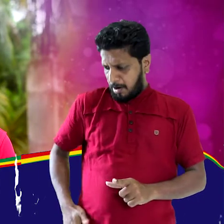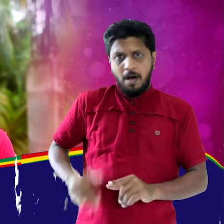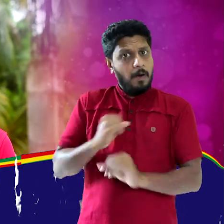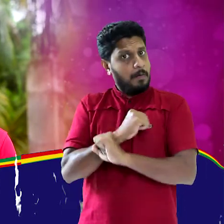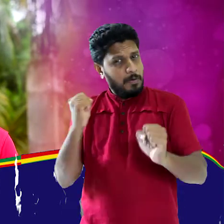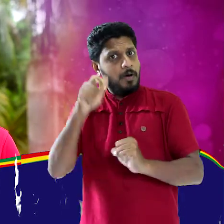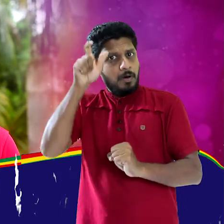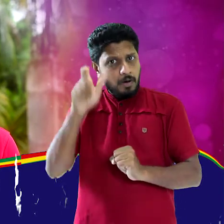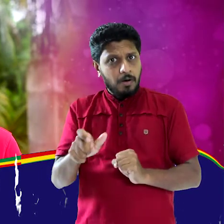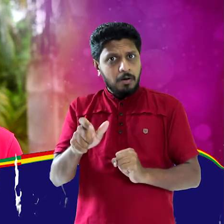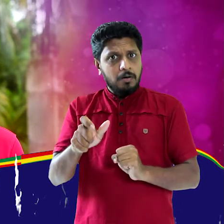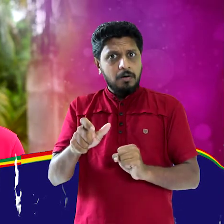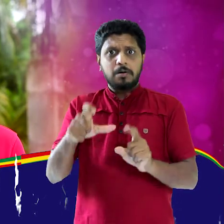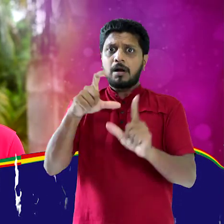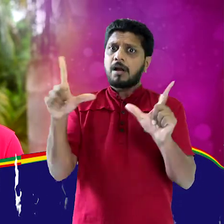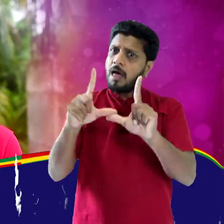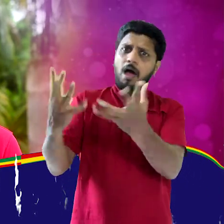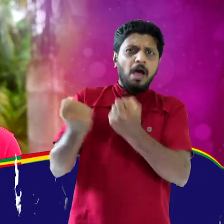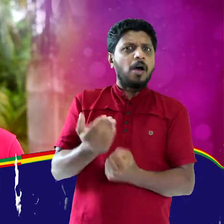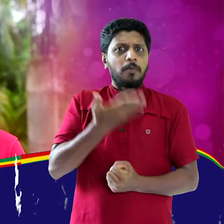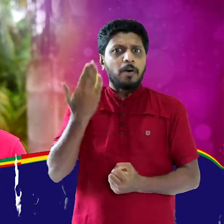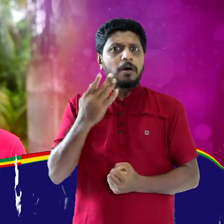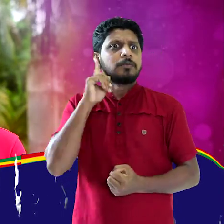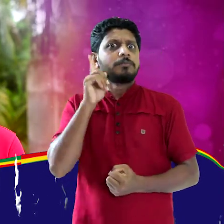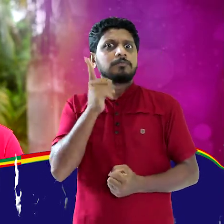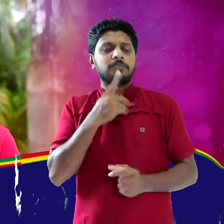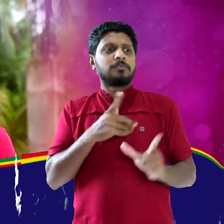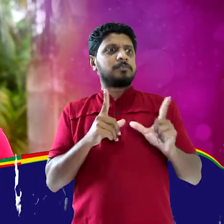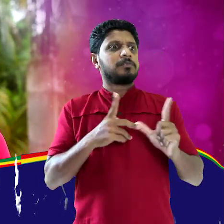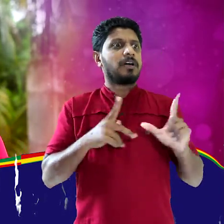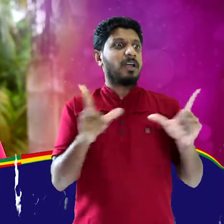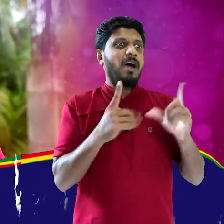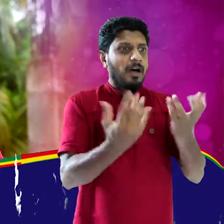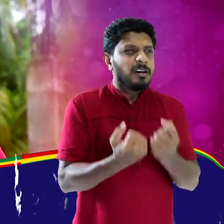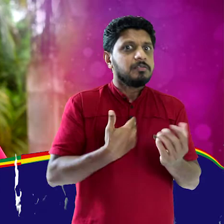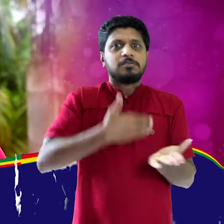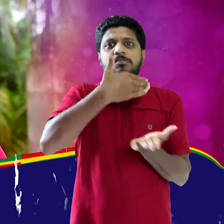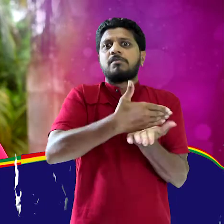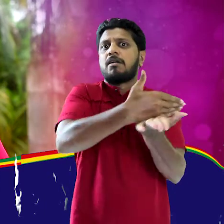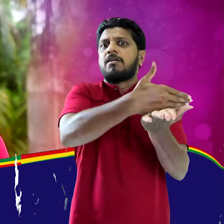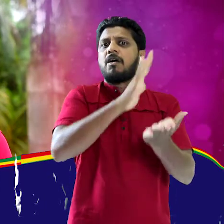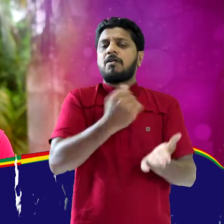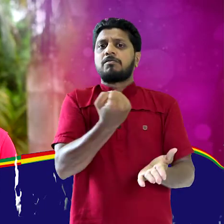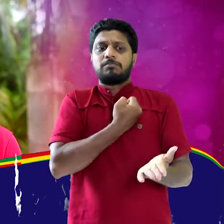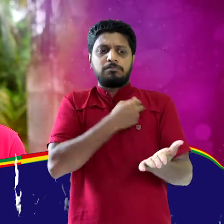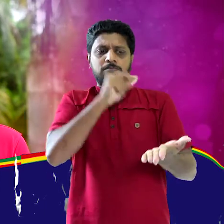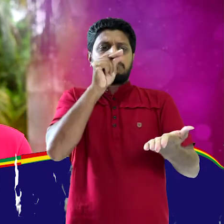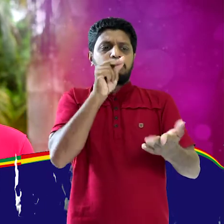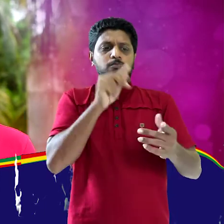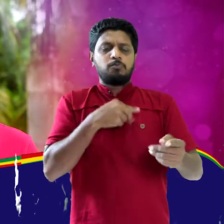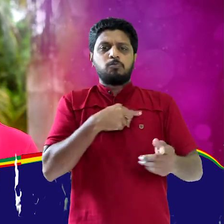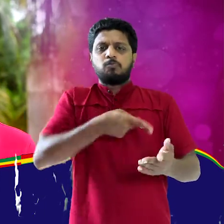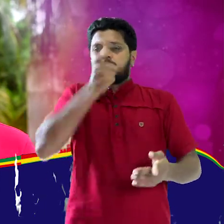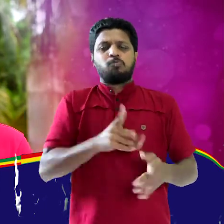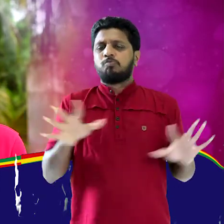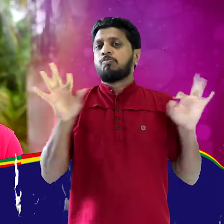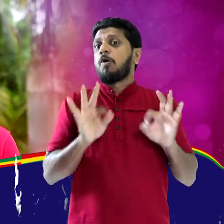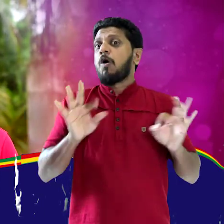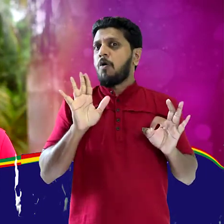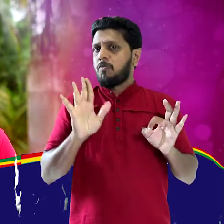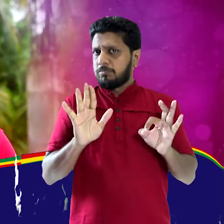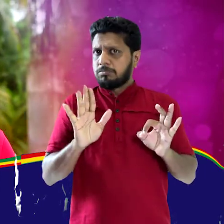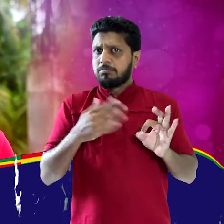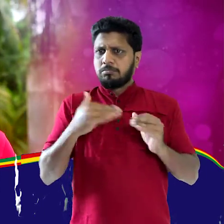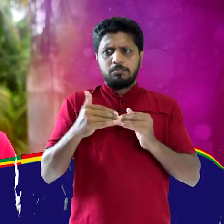ගැනීමේ ක්‍රමවේදයක් තියෙනවා. හැබැයි ශ්‍රවණ හා කතන ආබාධිතයට ඒක යම් බාධාවක් බවට පත් වෙලා දෙනවා වෛද්‍ය පරීක්ෂණයේදී ඒක නිර්දේශ නොකිරීම තුළ. ඒක නිසා ඒ වෙනුවෙන් මැදිහත්